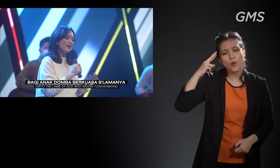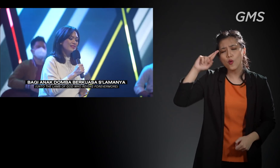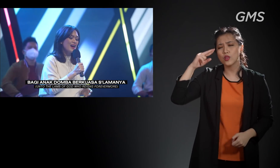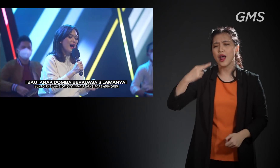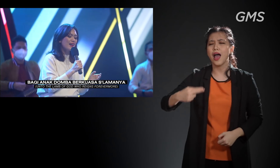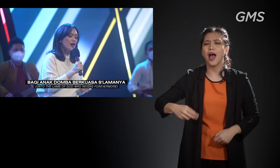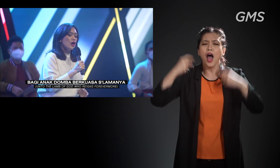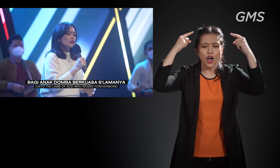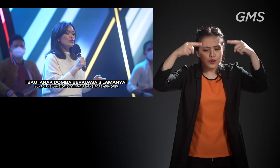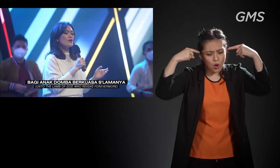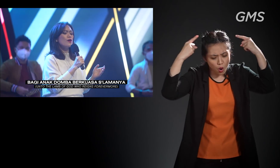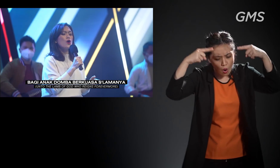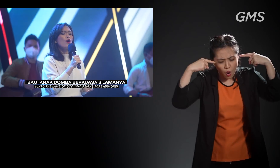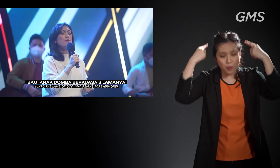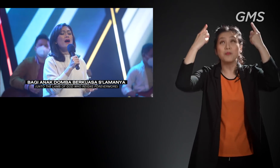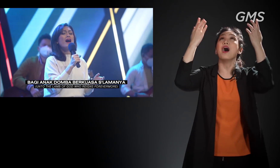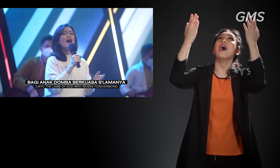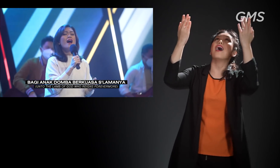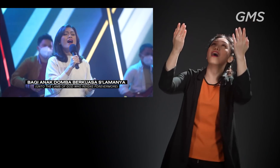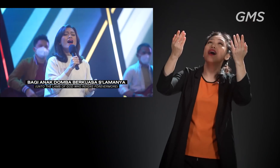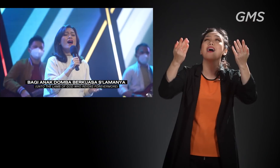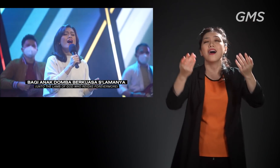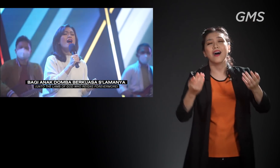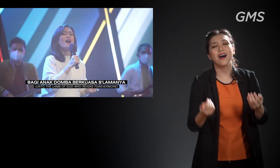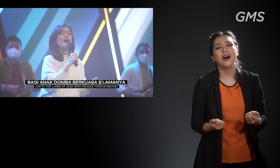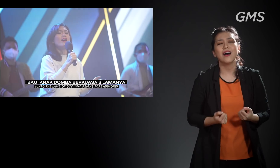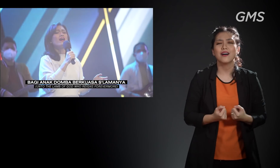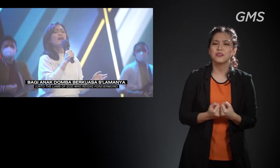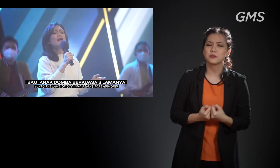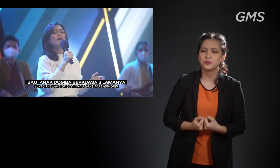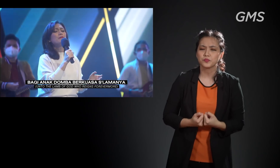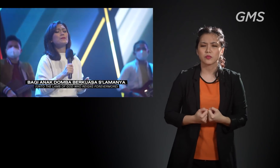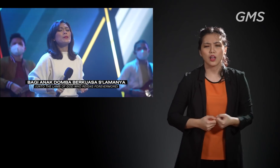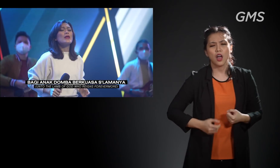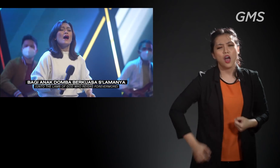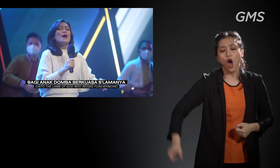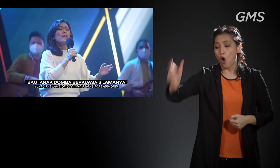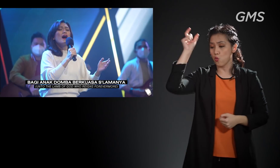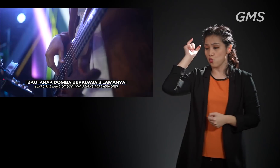Bagi anak domba, bagi anak domba,